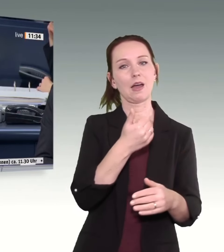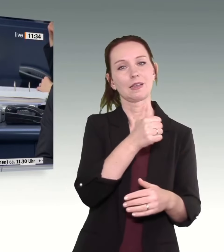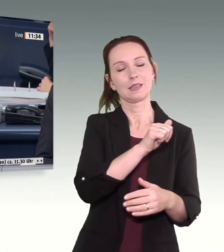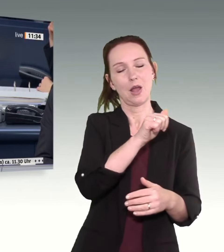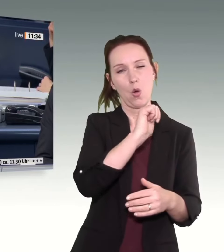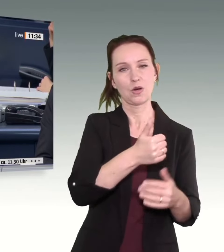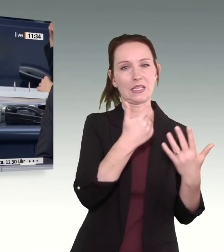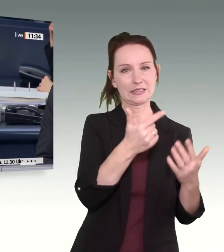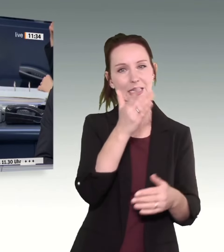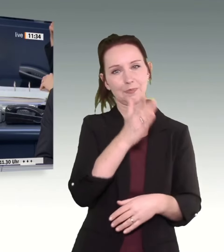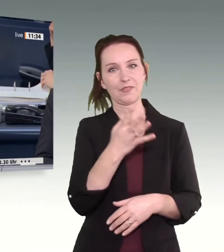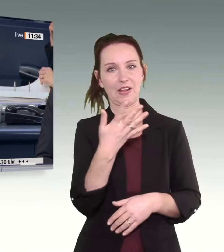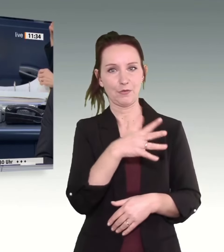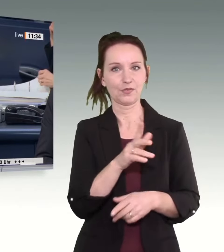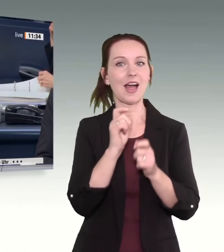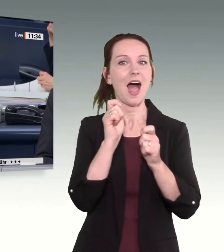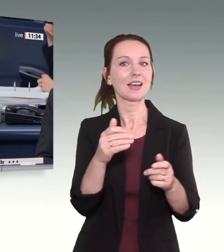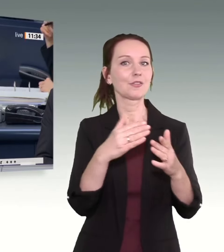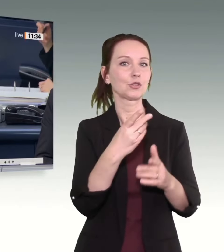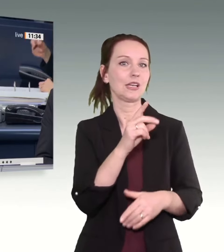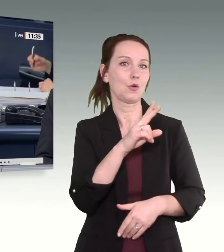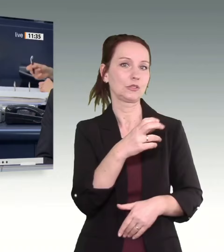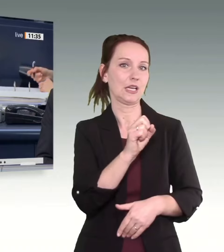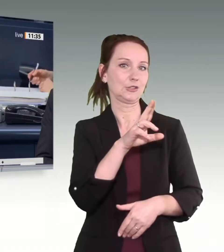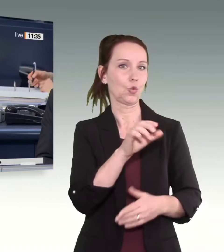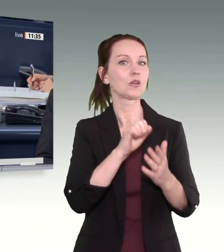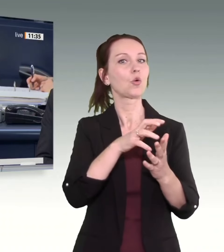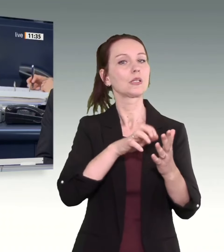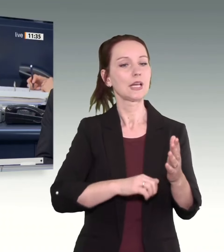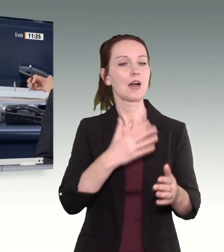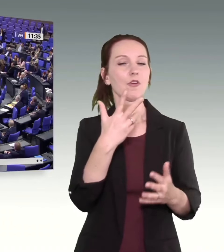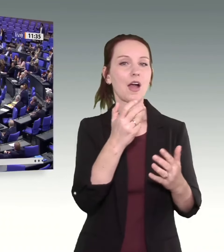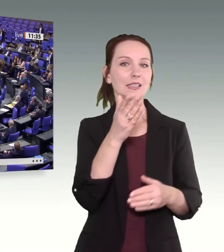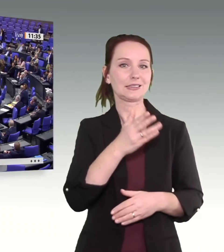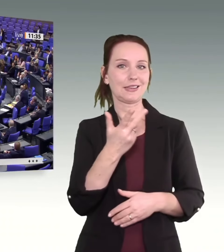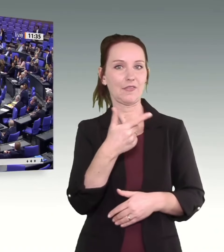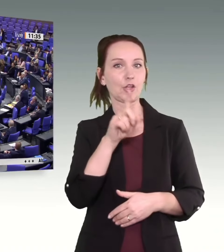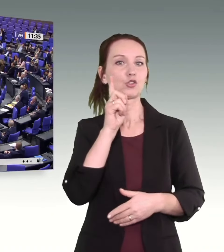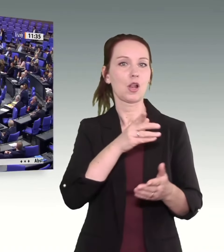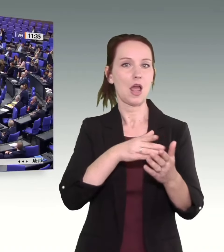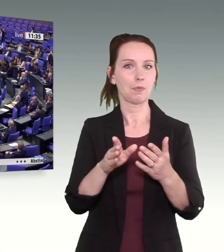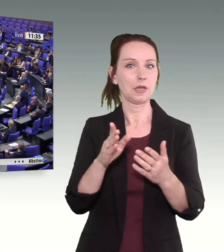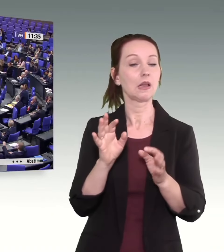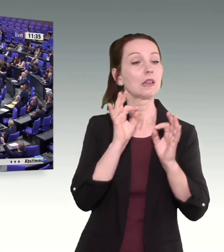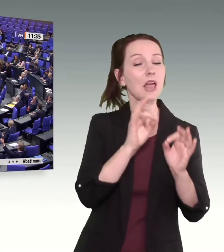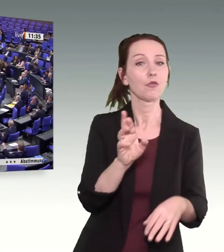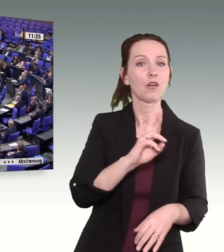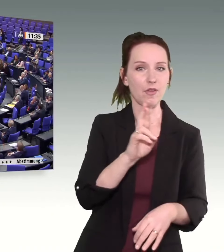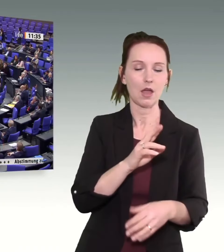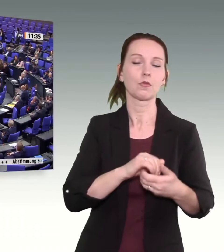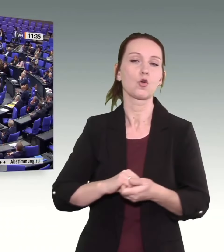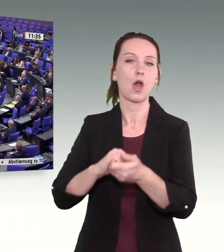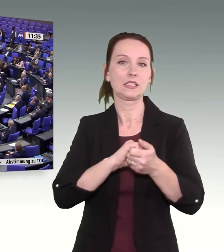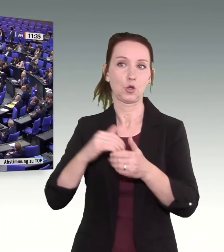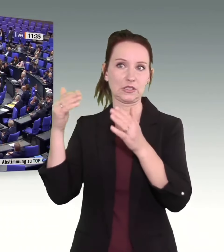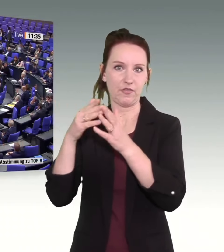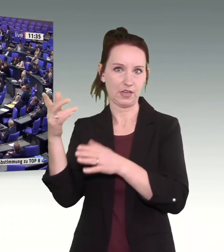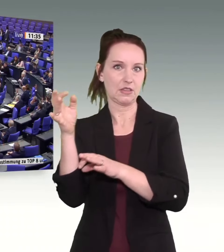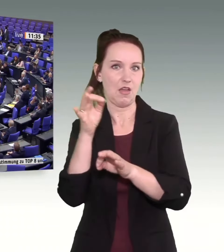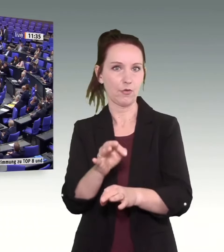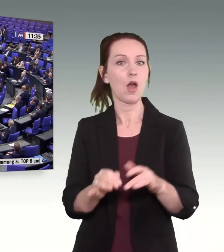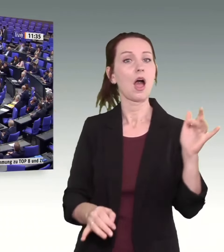19 8523 abzulehnen. Wer stimmt für die Beschlussempfehlung? Das sind die Koalitionsfraktionen. Wer stimmt dagegen? Das